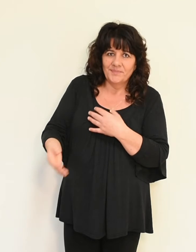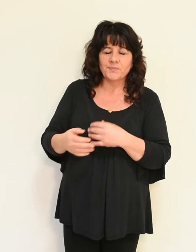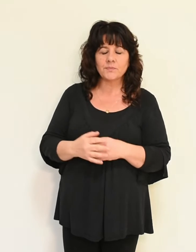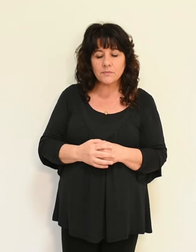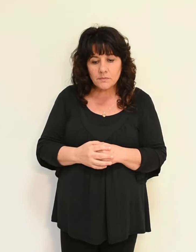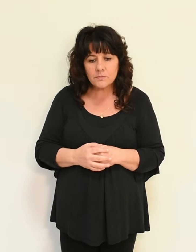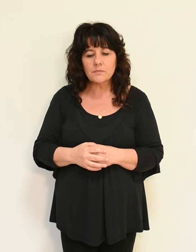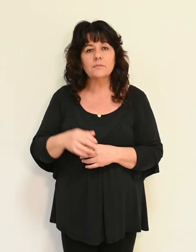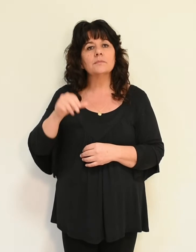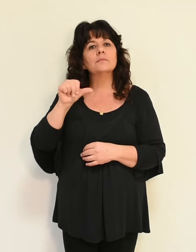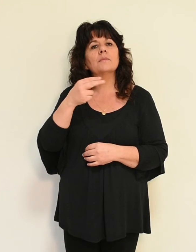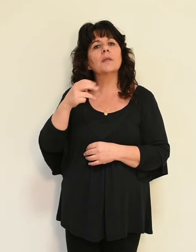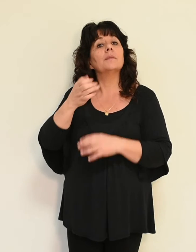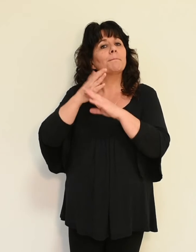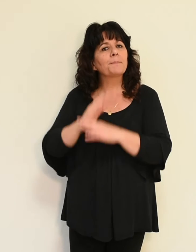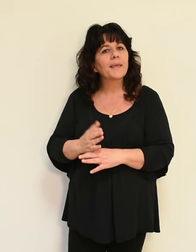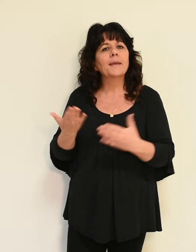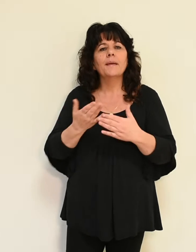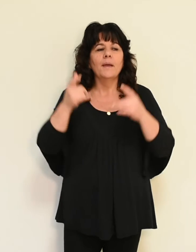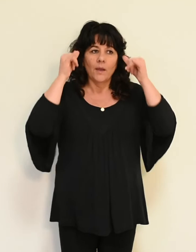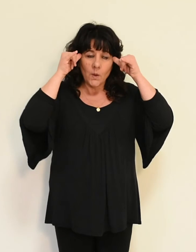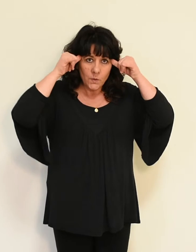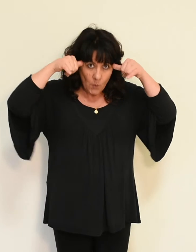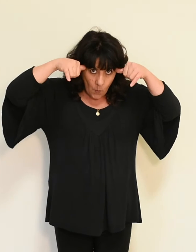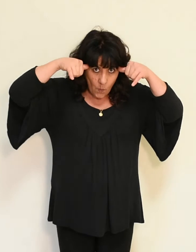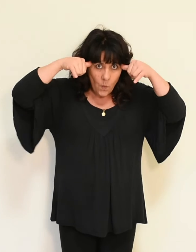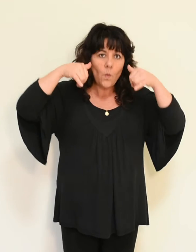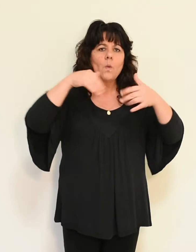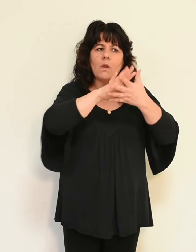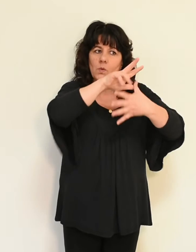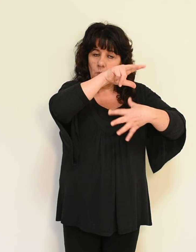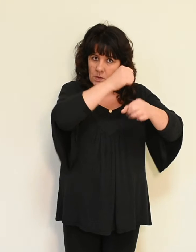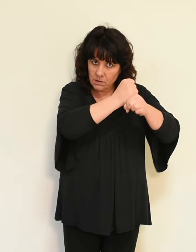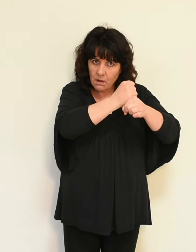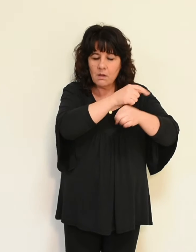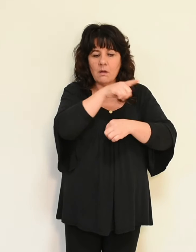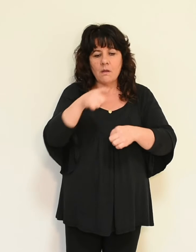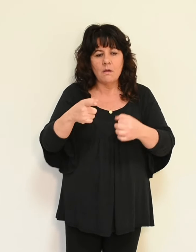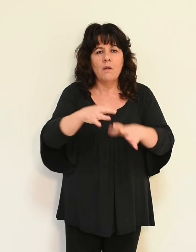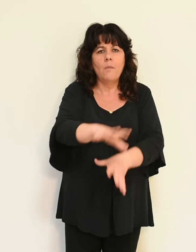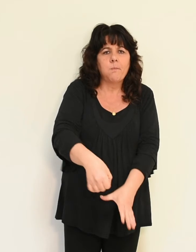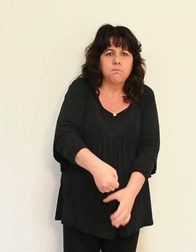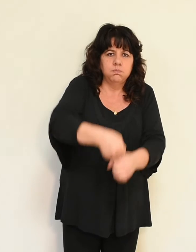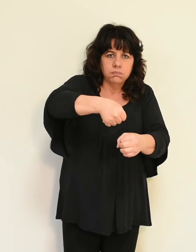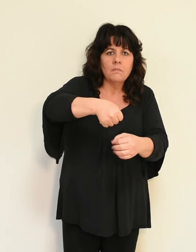Anne avait pris avec elle un taureau de 3 ans, un sac de farine et une outre de vin.